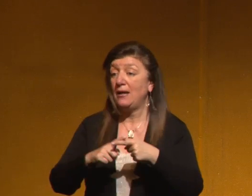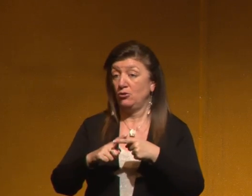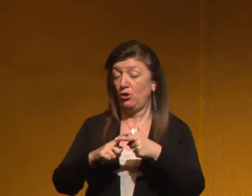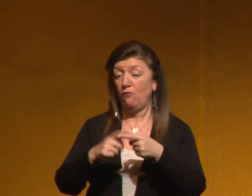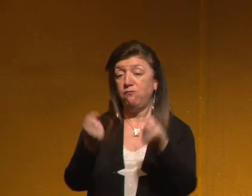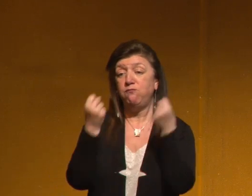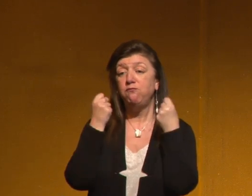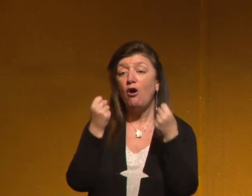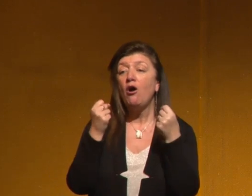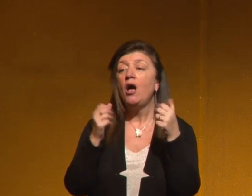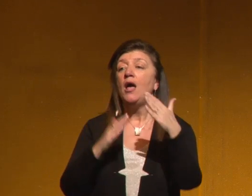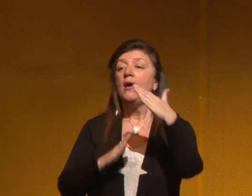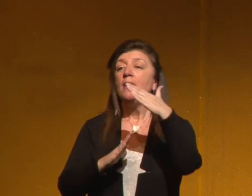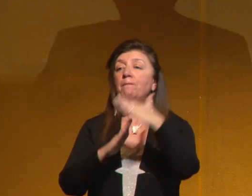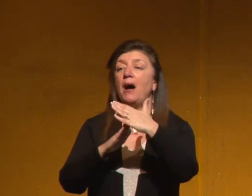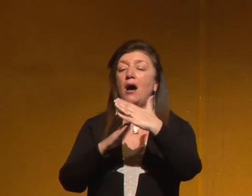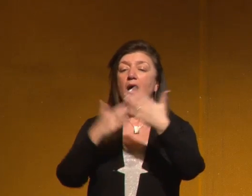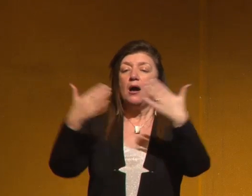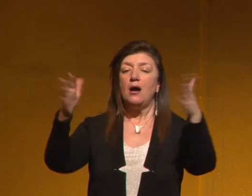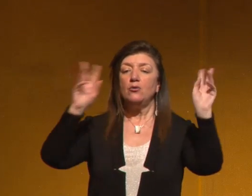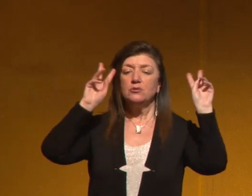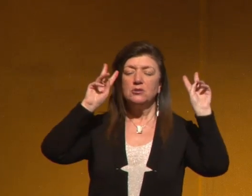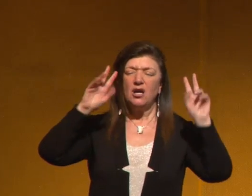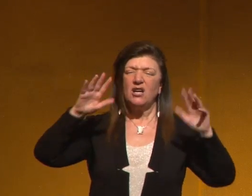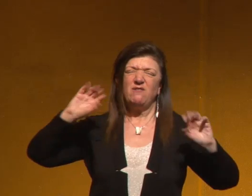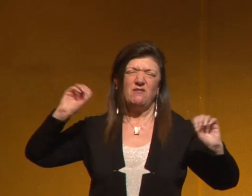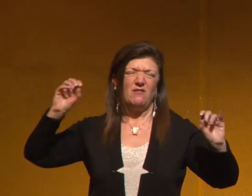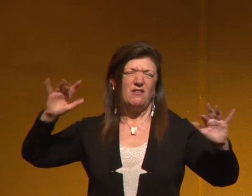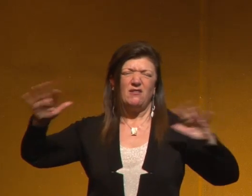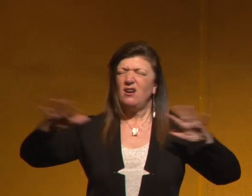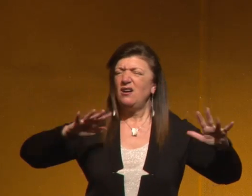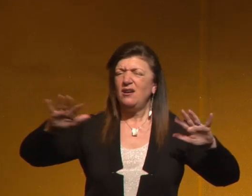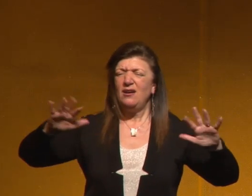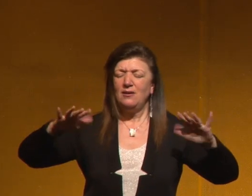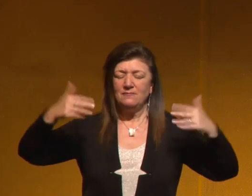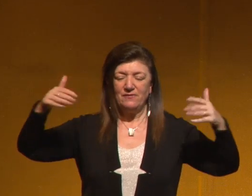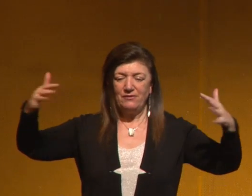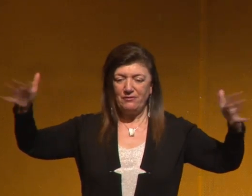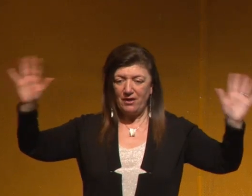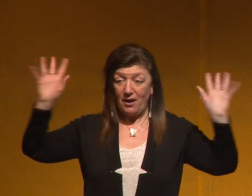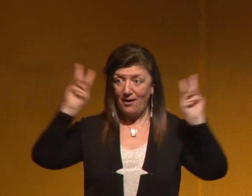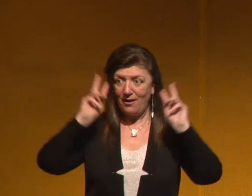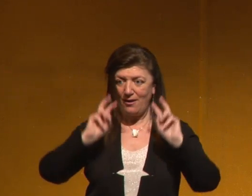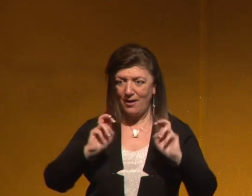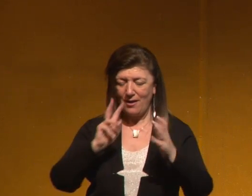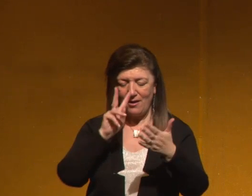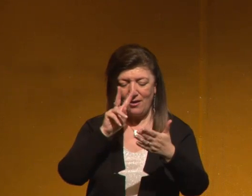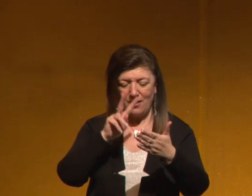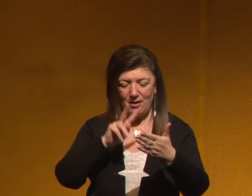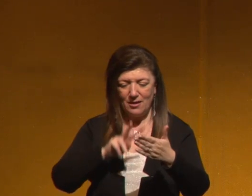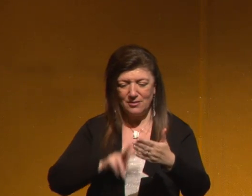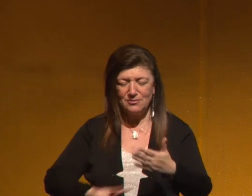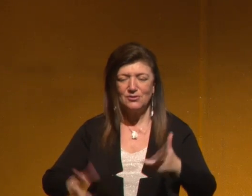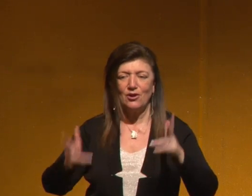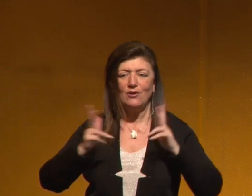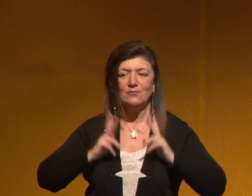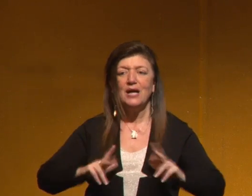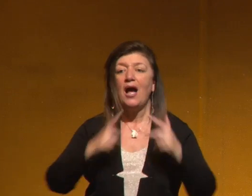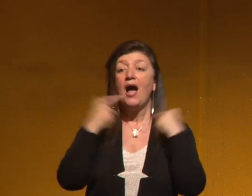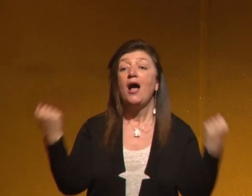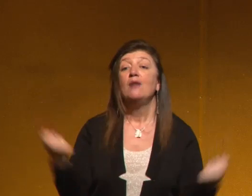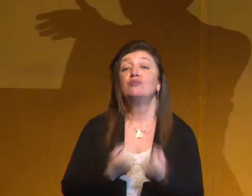ti prendi in un ritmo frenetico generato veloce una pausa esclusiva di lentezza una pausa esclusiva della in testa anche la campagna